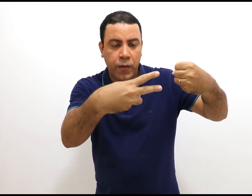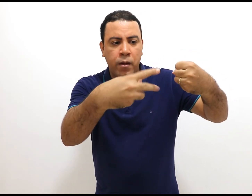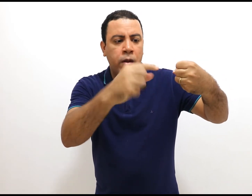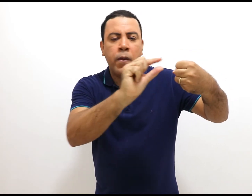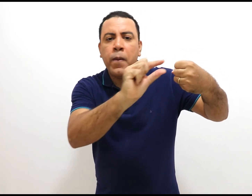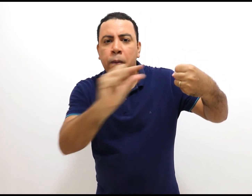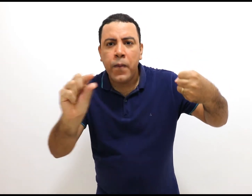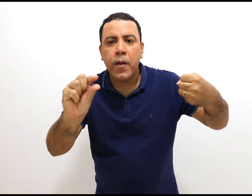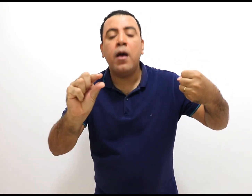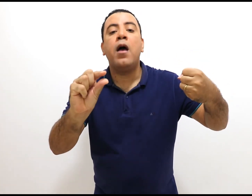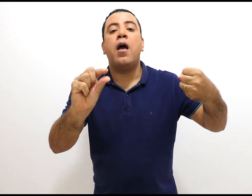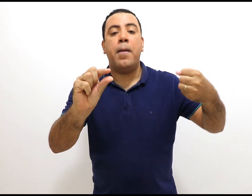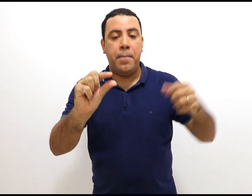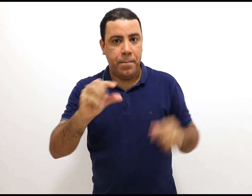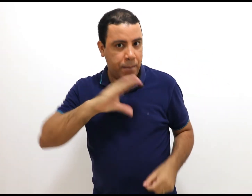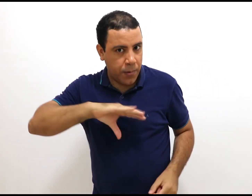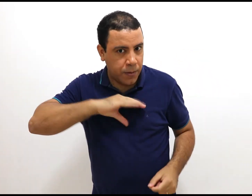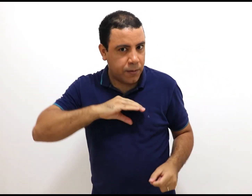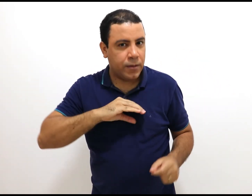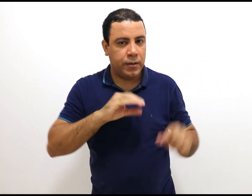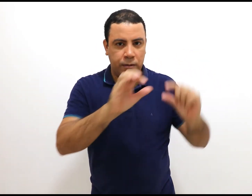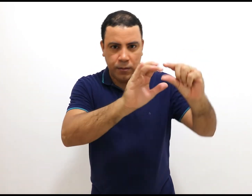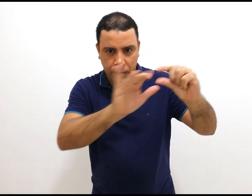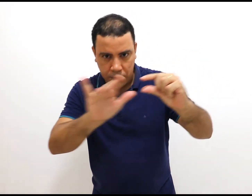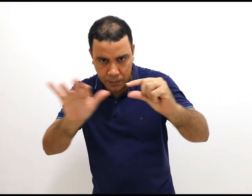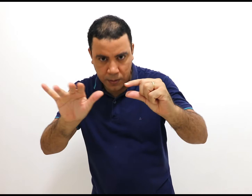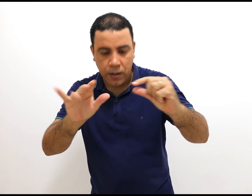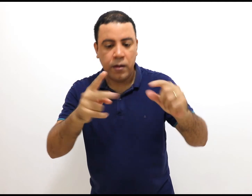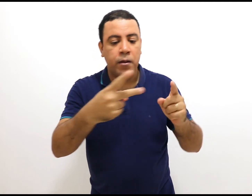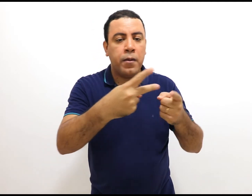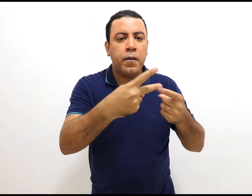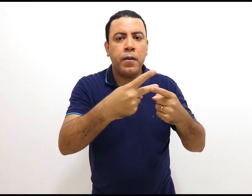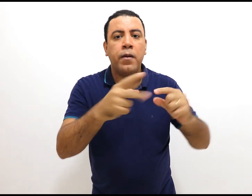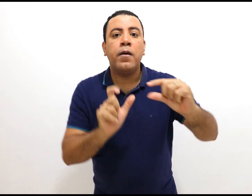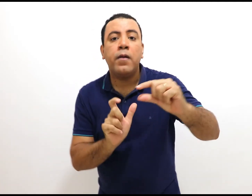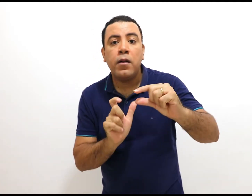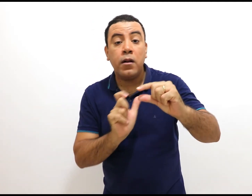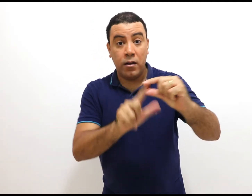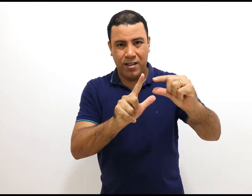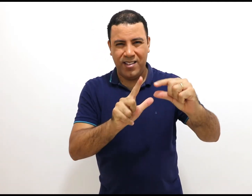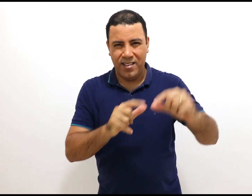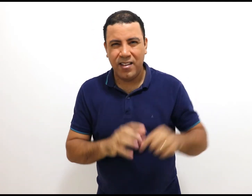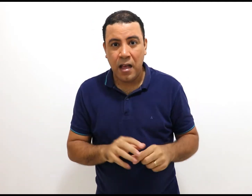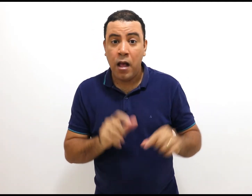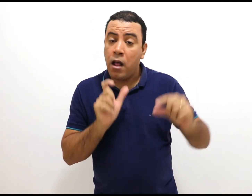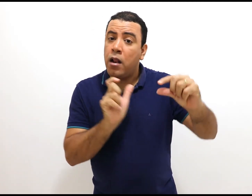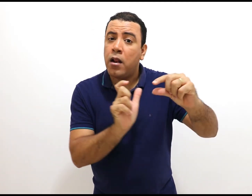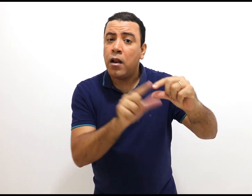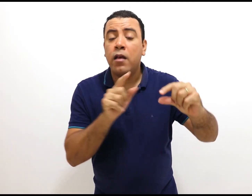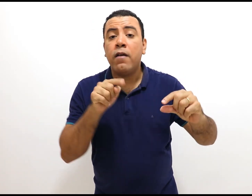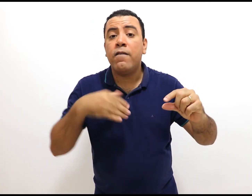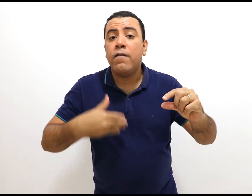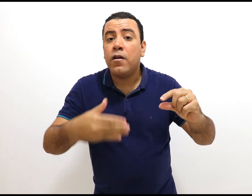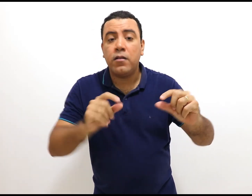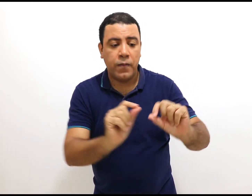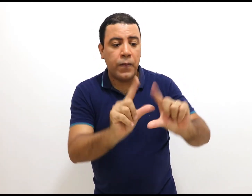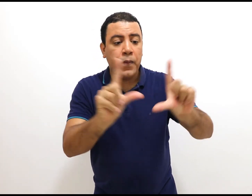com o respectivo link para o vídeo que demonstra o sinal expressão em Libras.